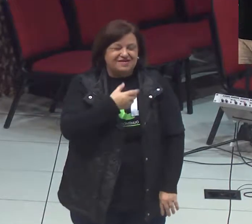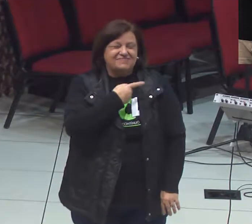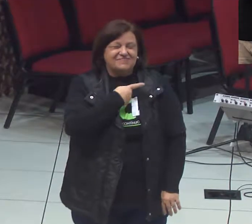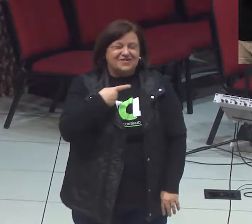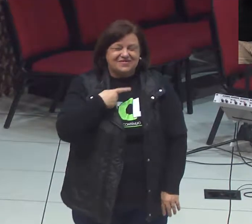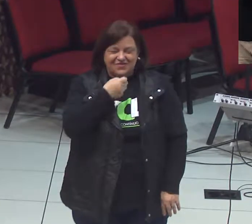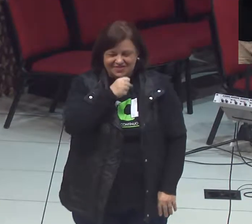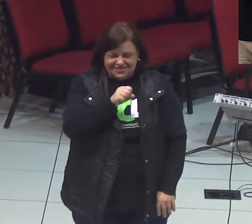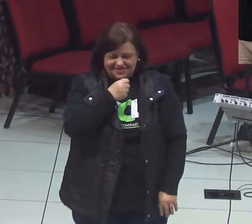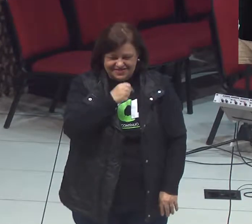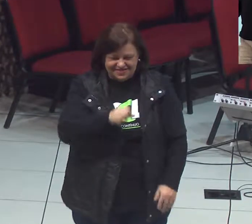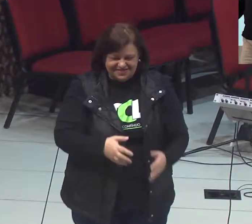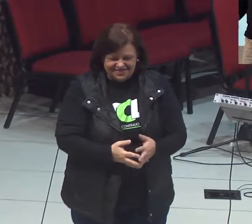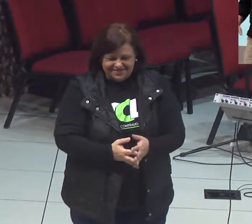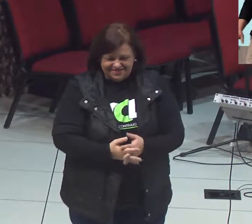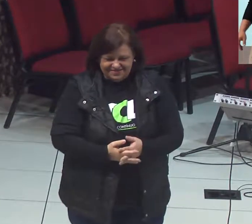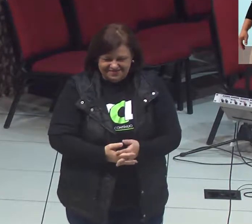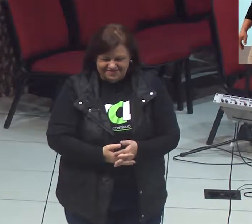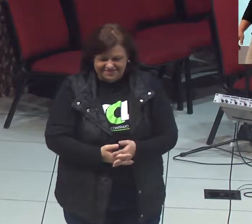Diga, pastor.